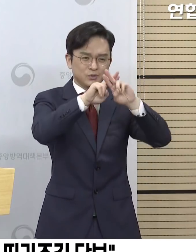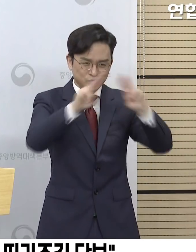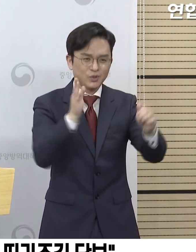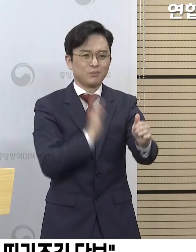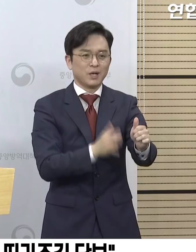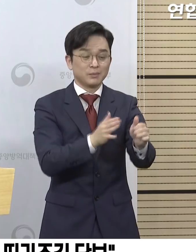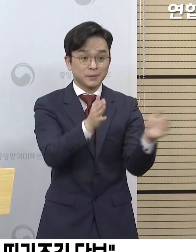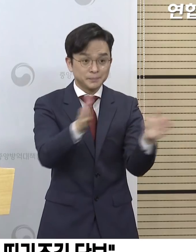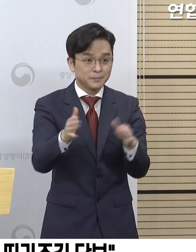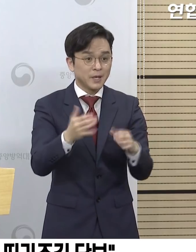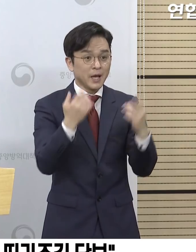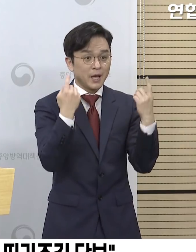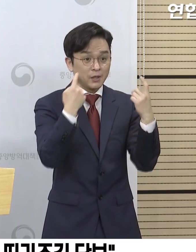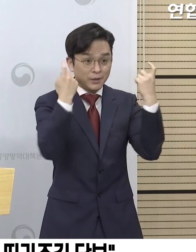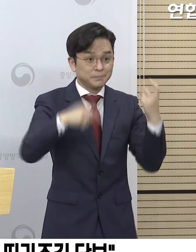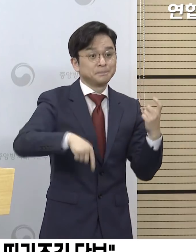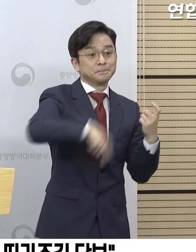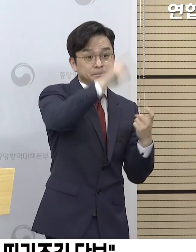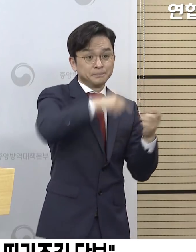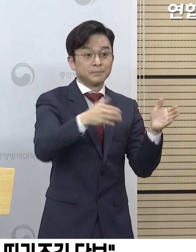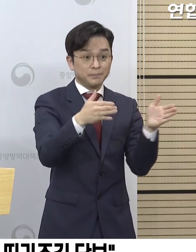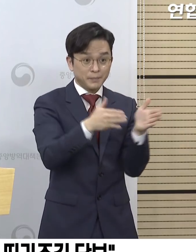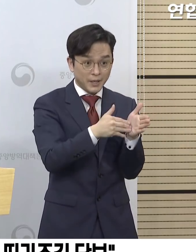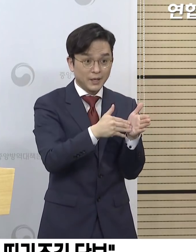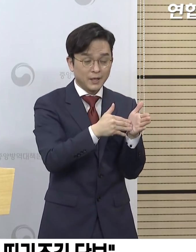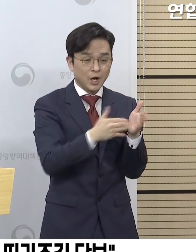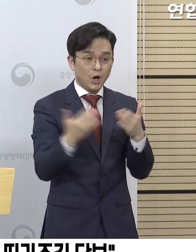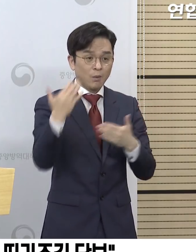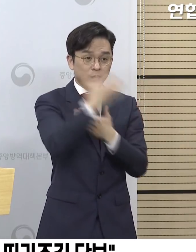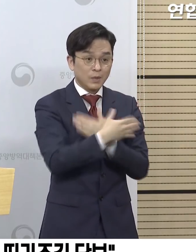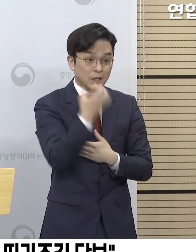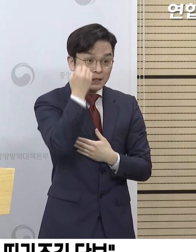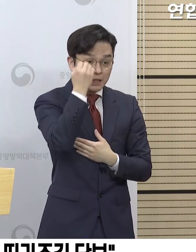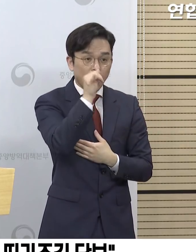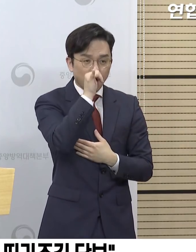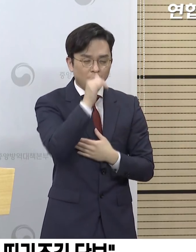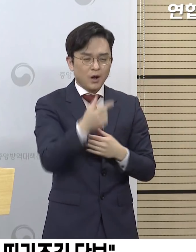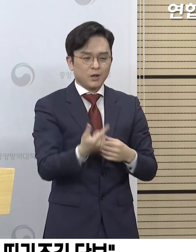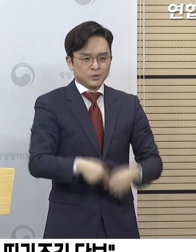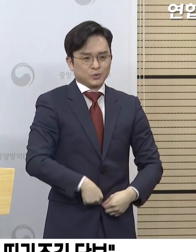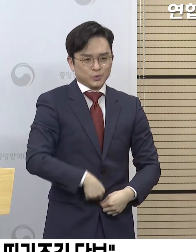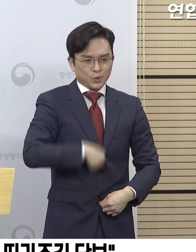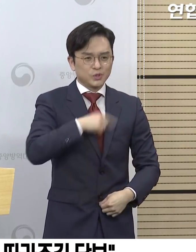돌아오시는 입국 시에는 의심 증상이 있을 시에는 반드시 검역관에게